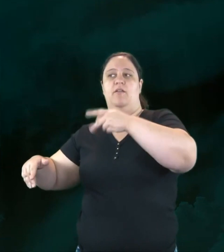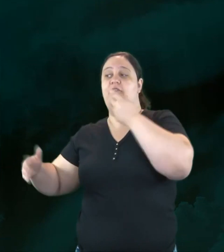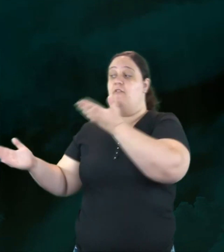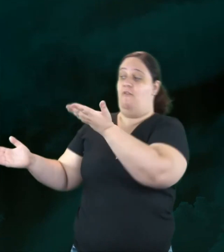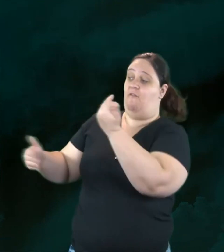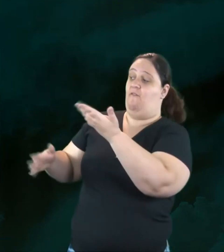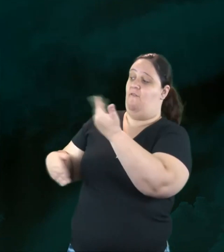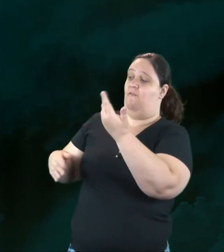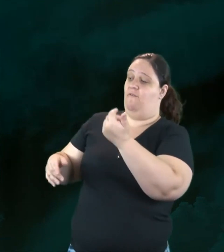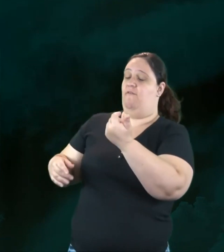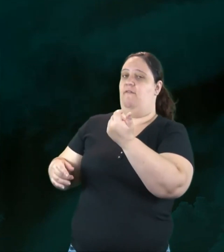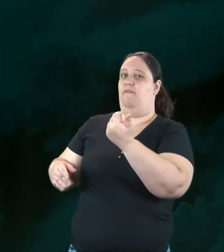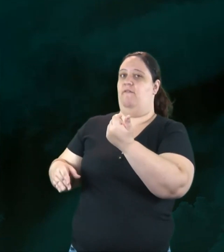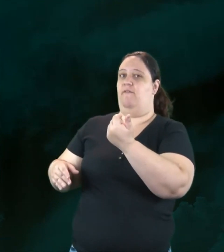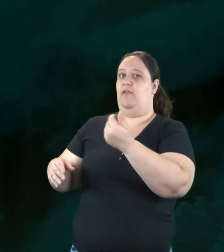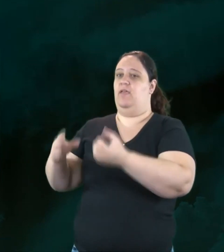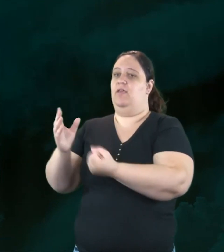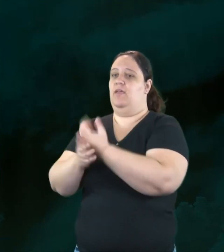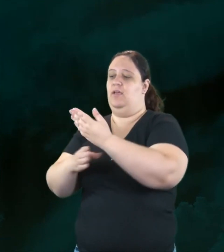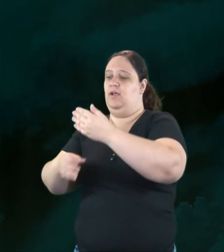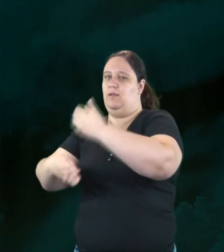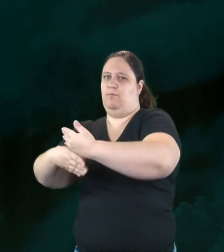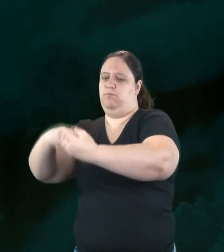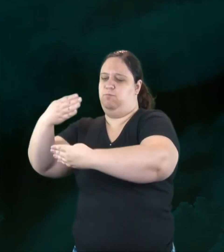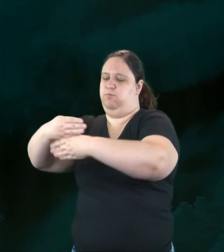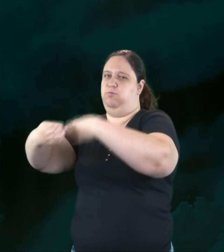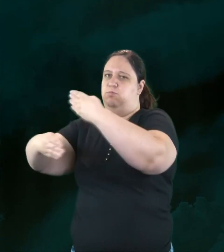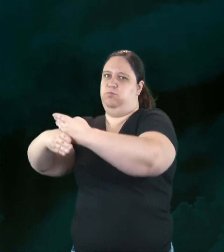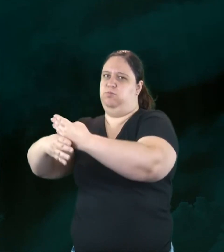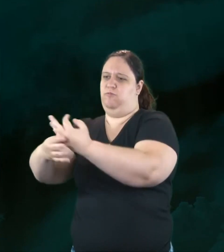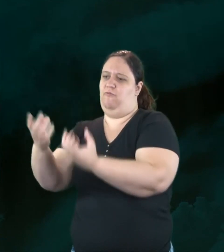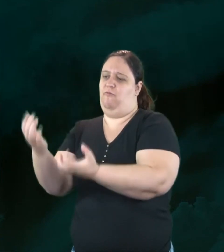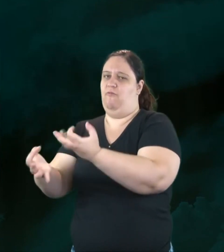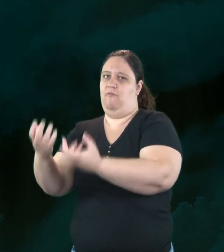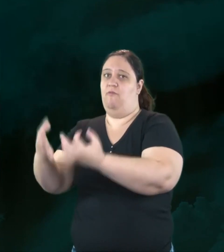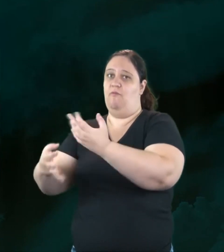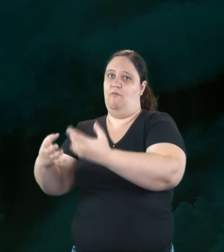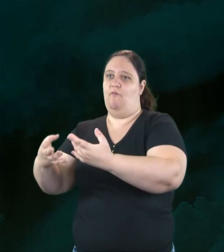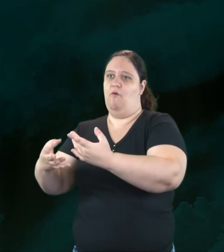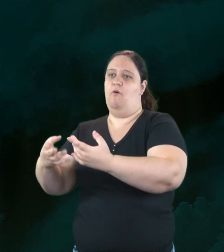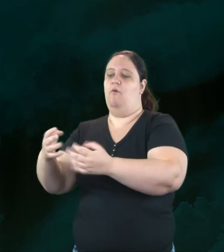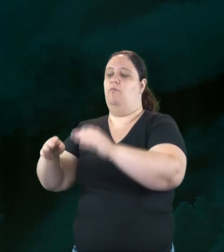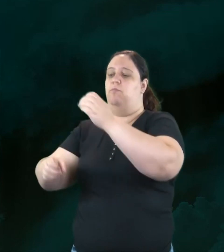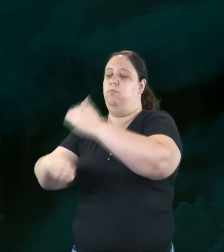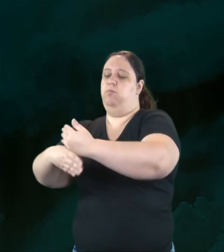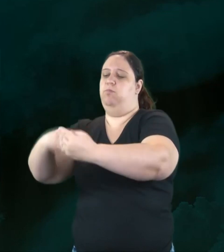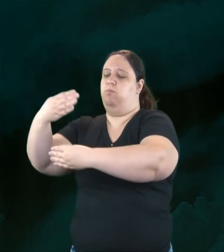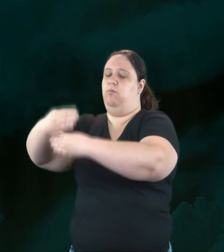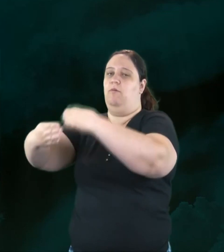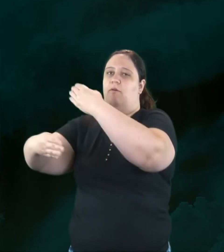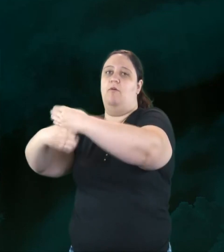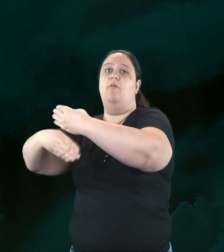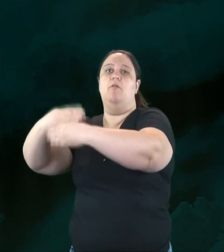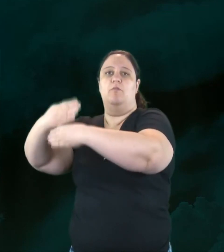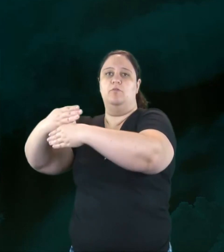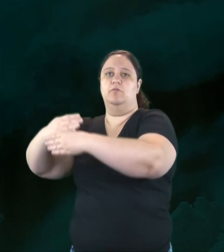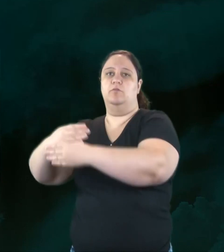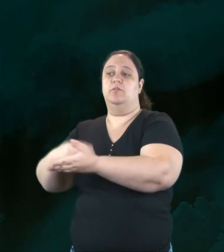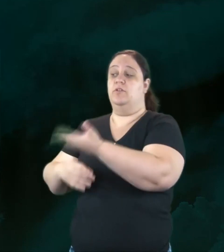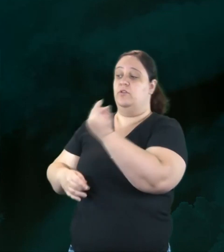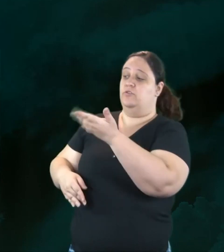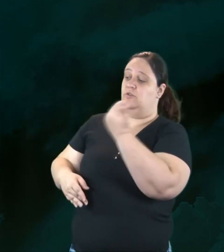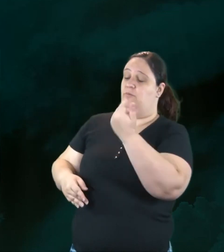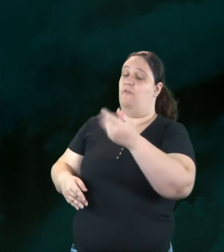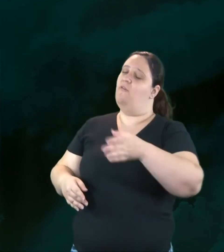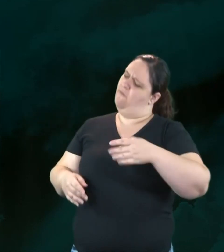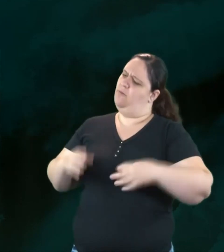tijolos e queimemo-los bem. Os tijolos serviram-lhes de pedra e o betume de argamassa. Disseram, vinde,